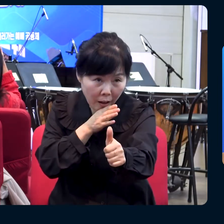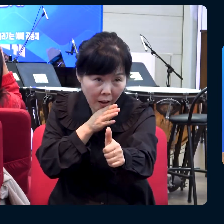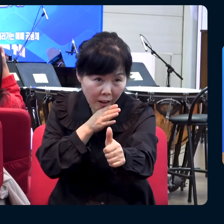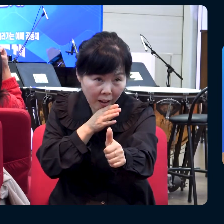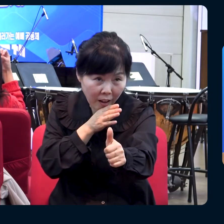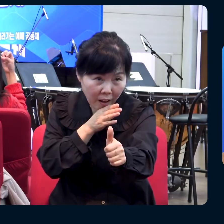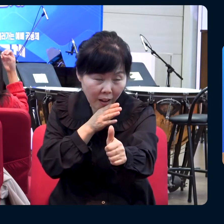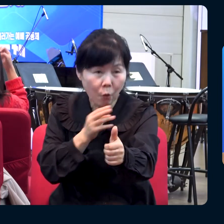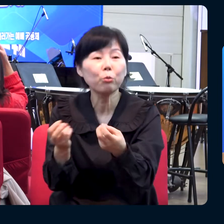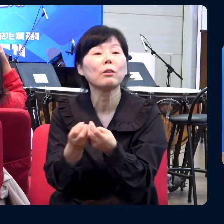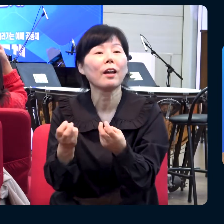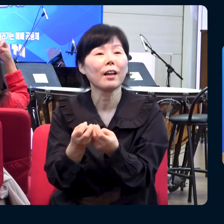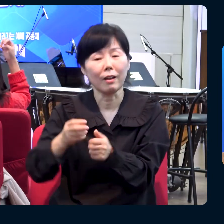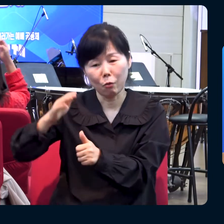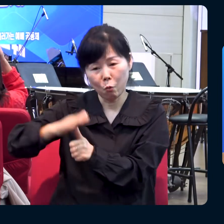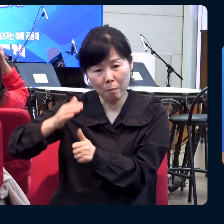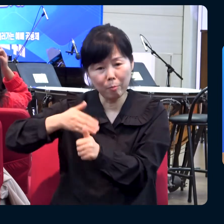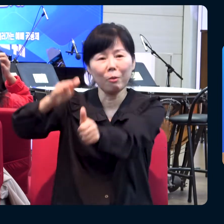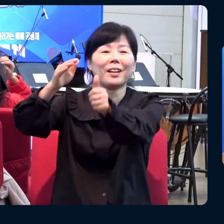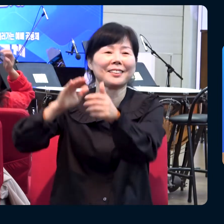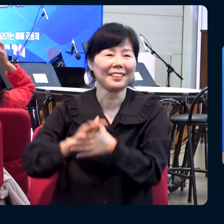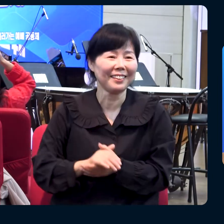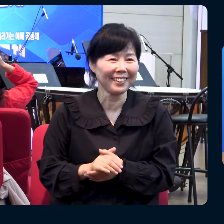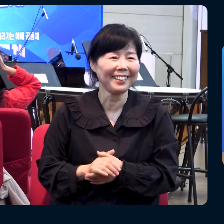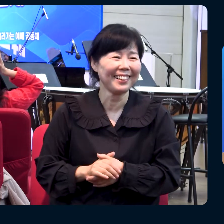치가 나가야지.